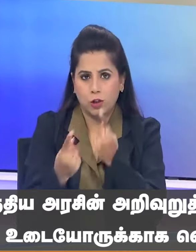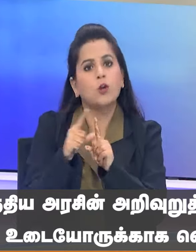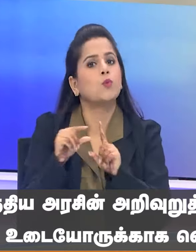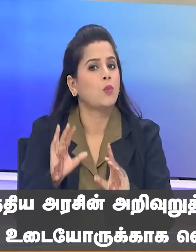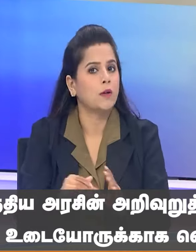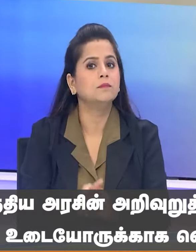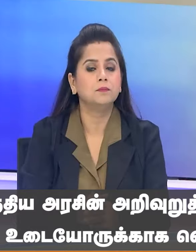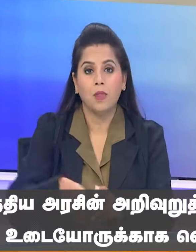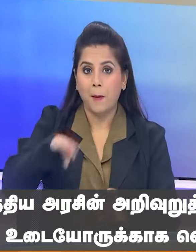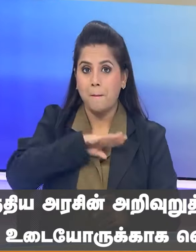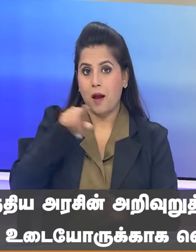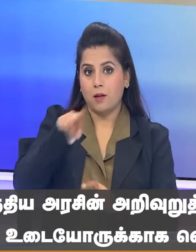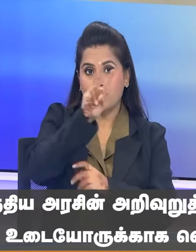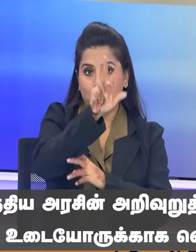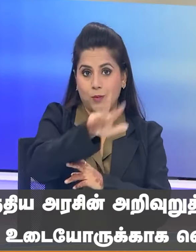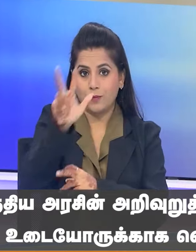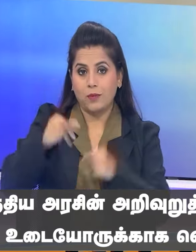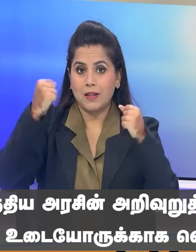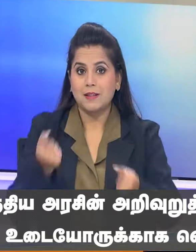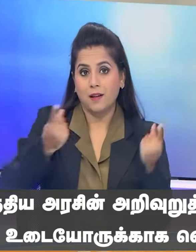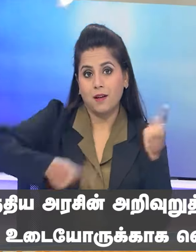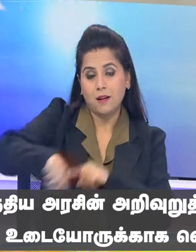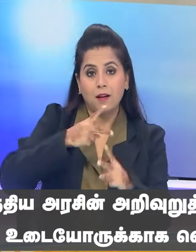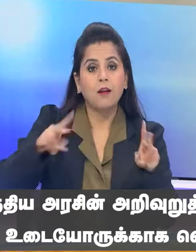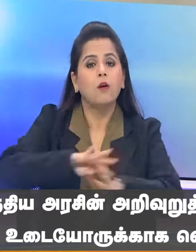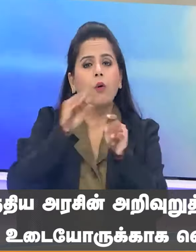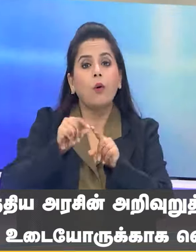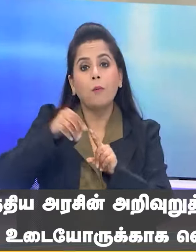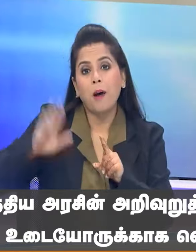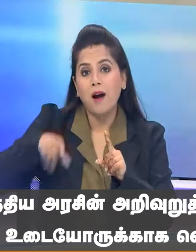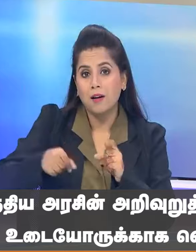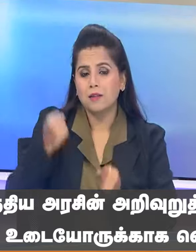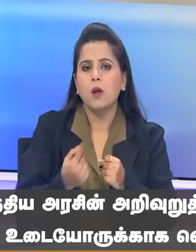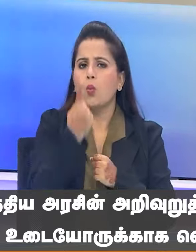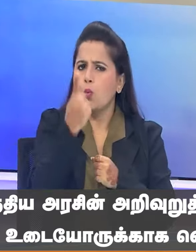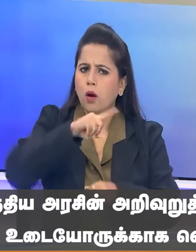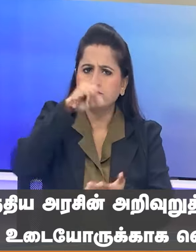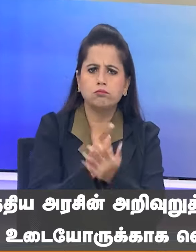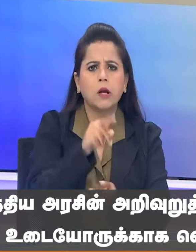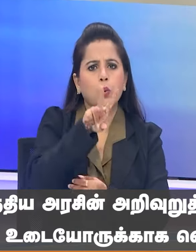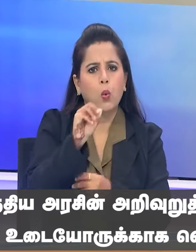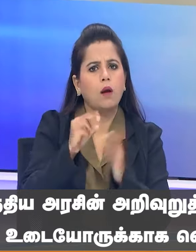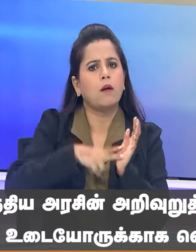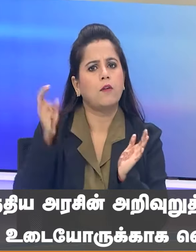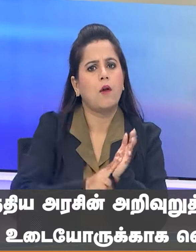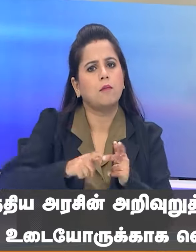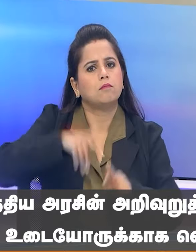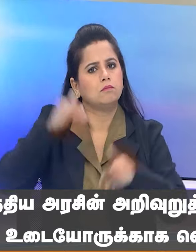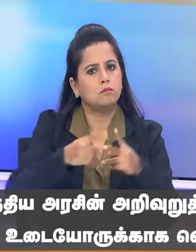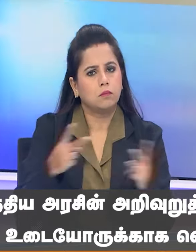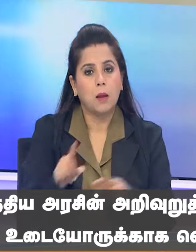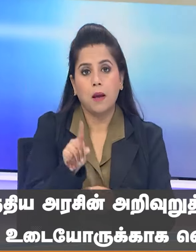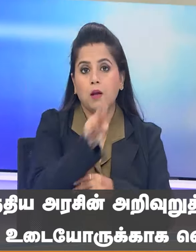जाएगी महाराष्ट्र की 288 विधानसभा सीटों के लिए एक चरण में 20 नवंबर को मतदान होगा